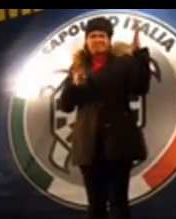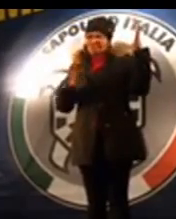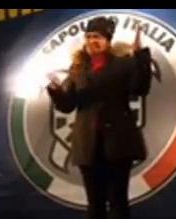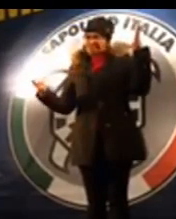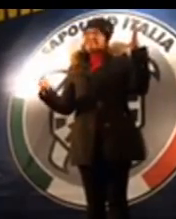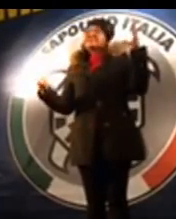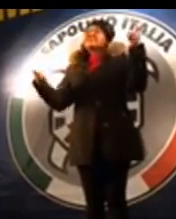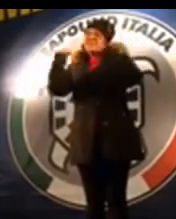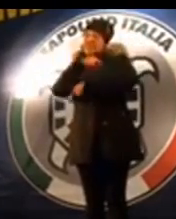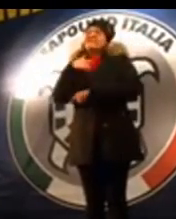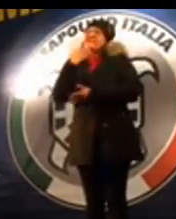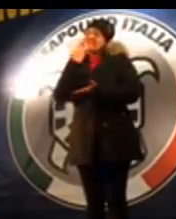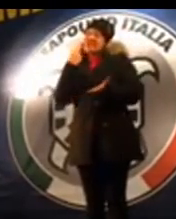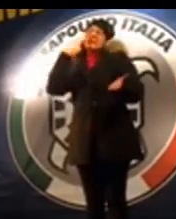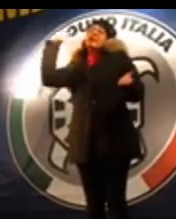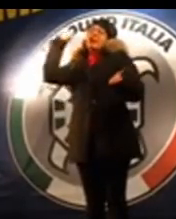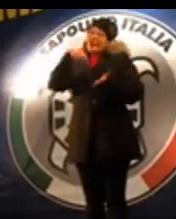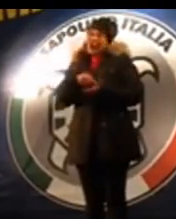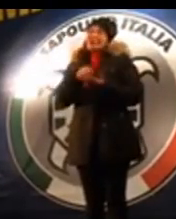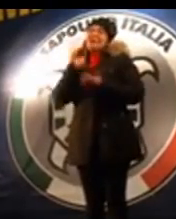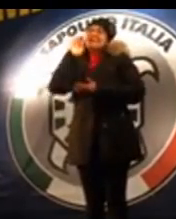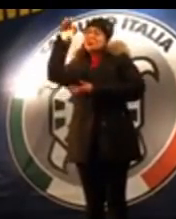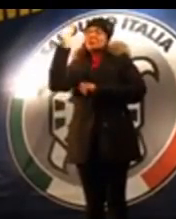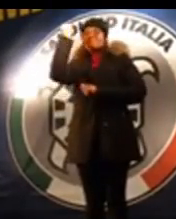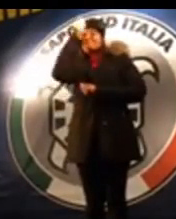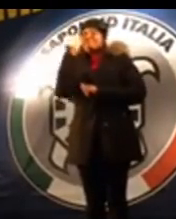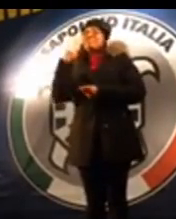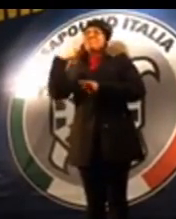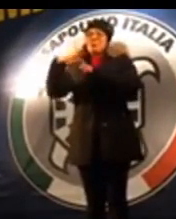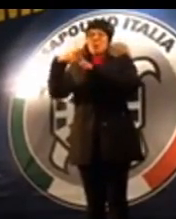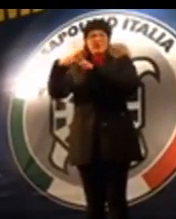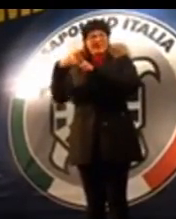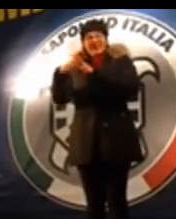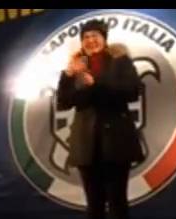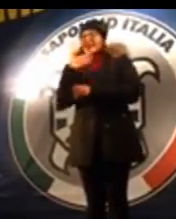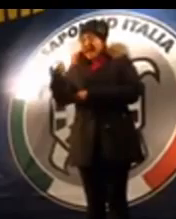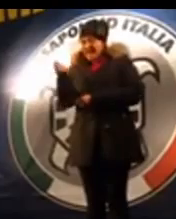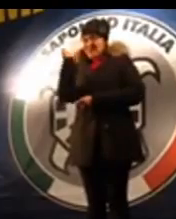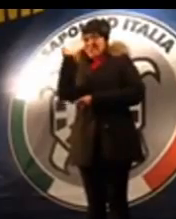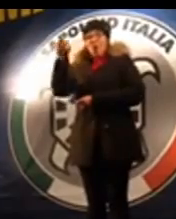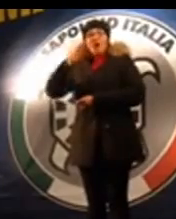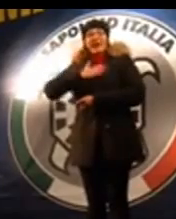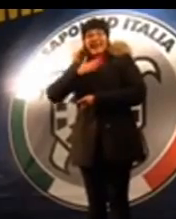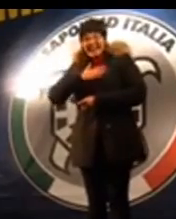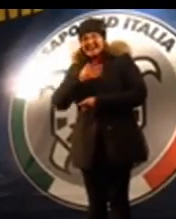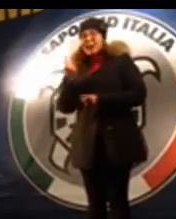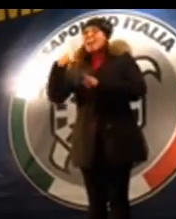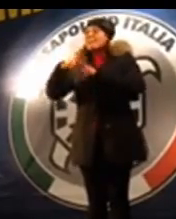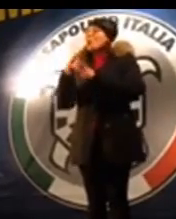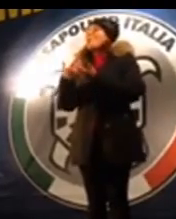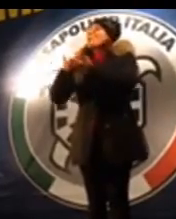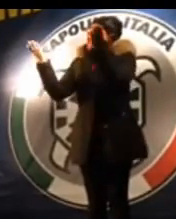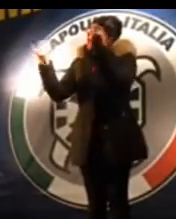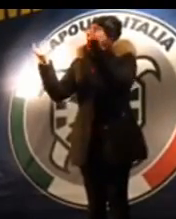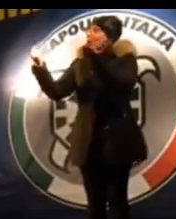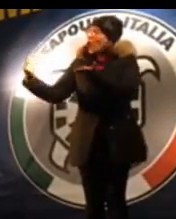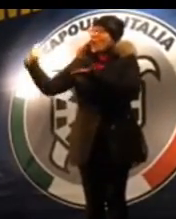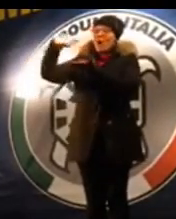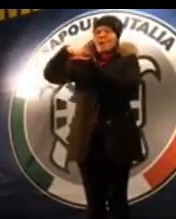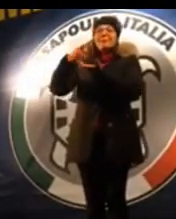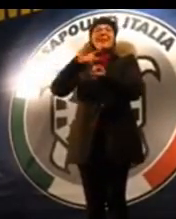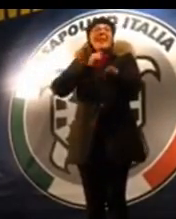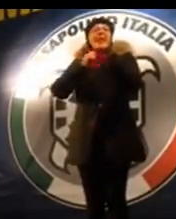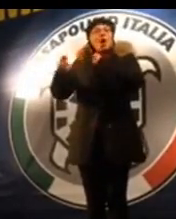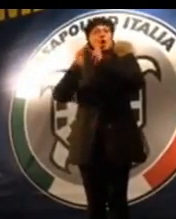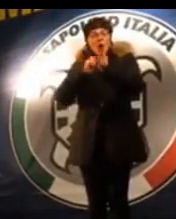di futuro con la nostra moneta, con l'intervento pubblico nell'economia, quindi potendo